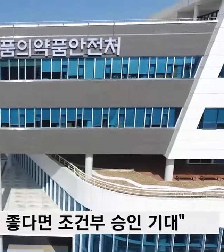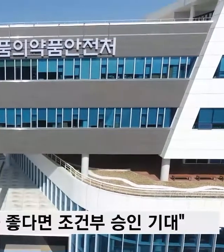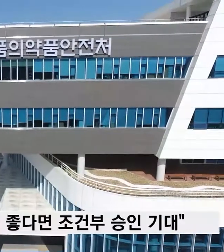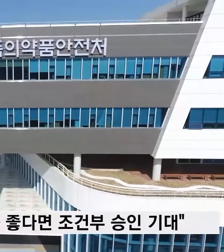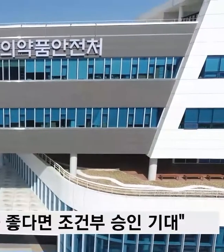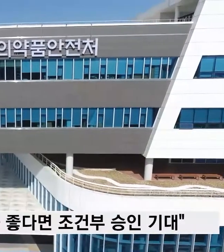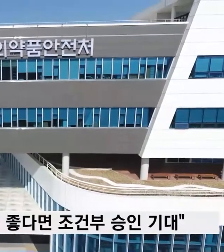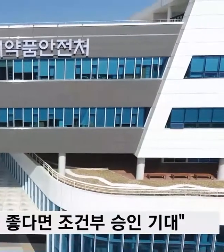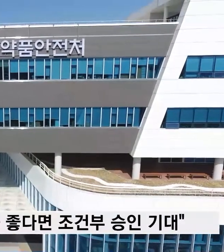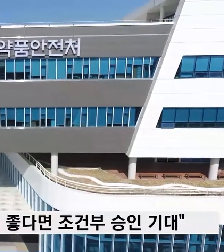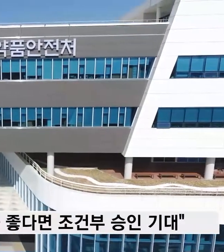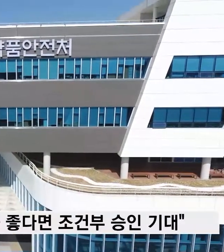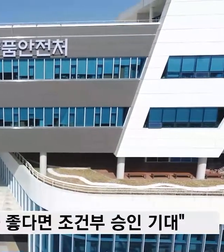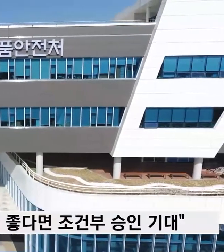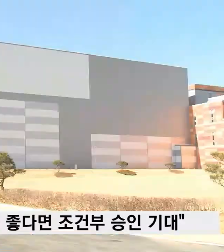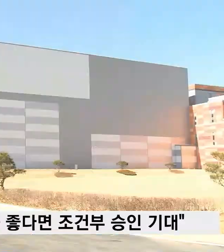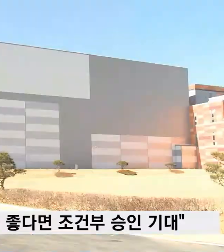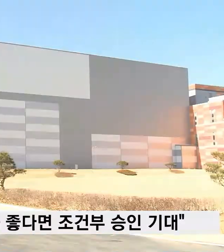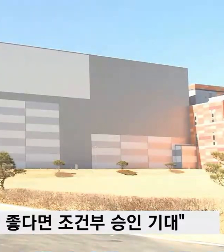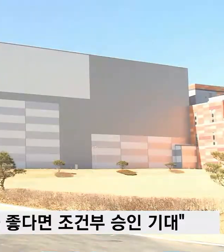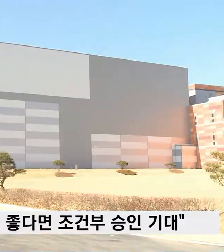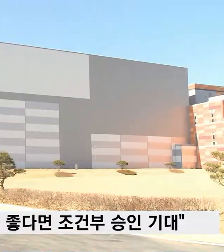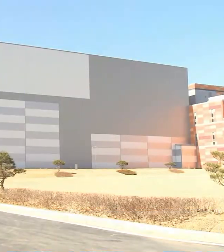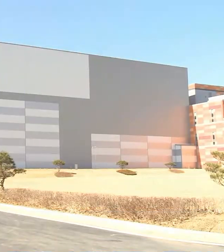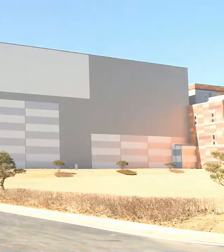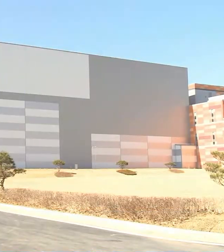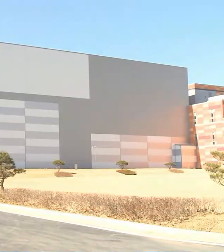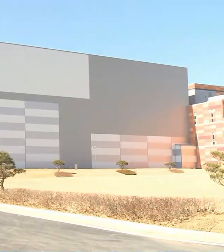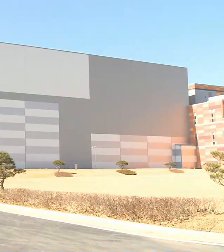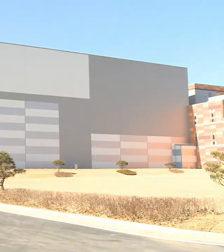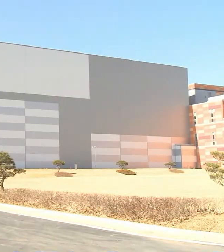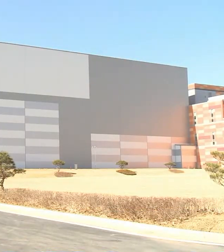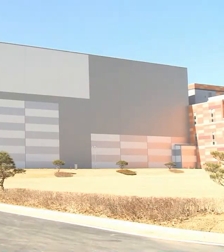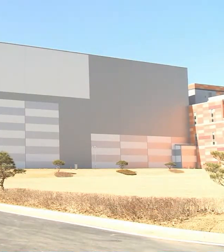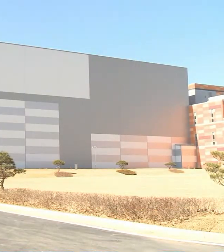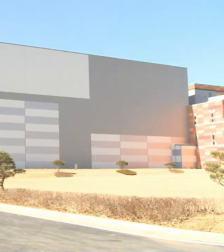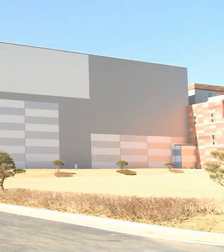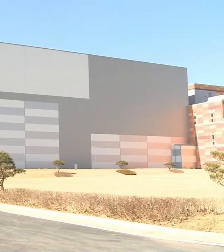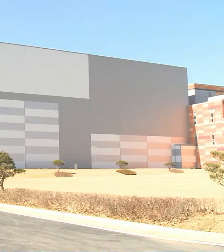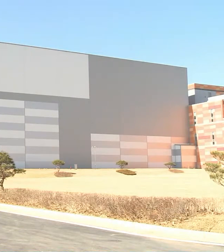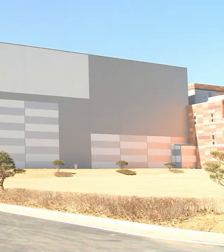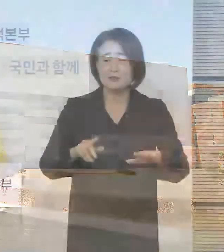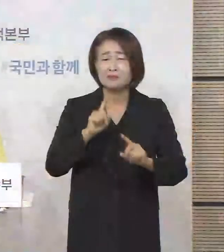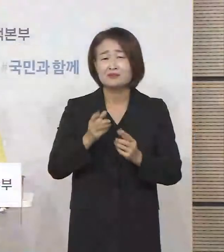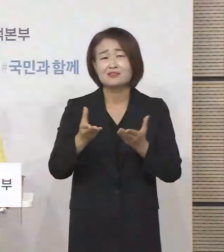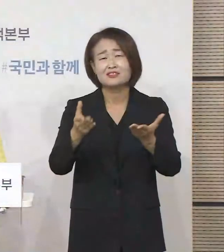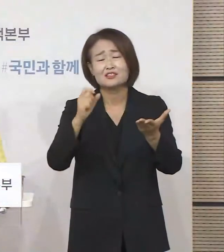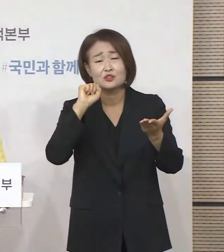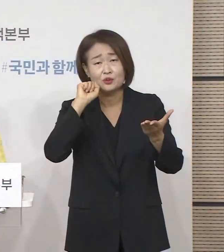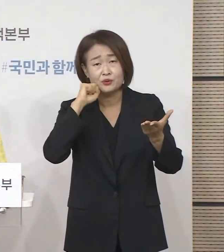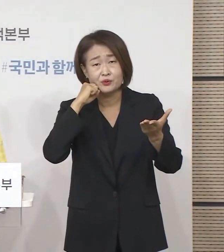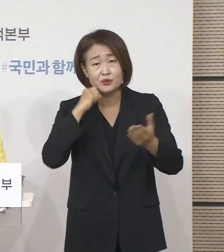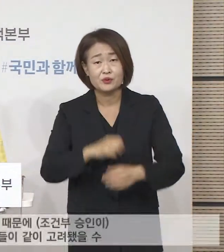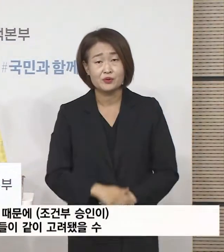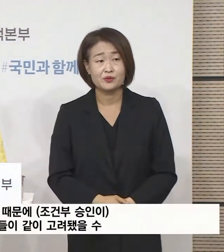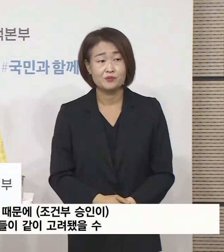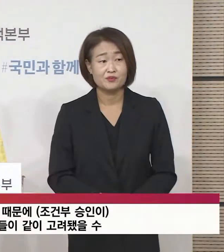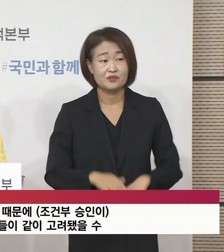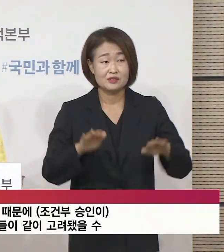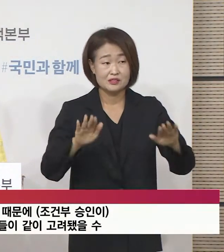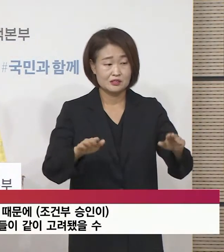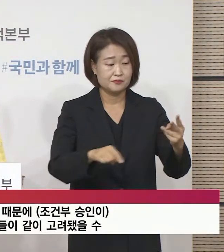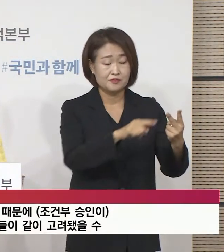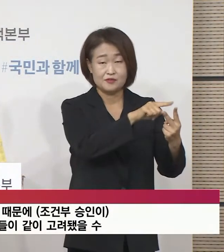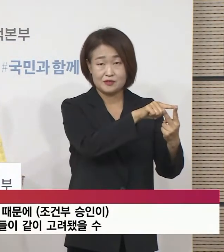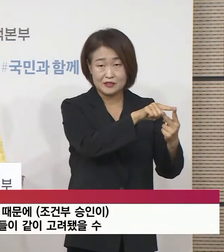이후 조건부 승인을 받겠다고 밝혔는데요. 방역 당국의 이야기도 들어보시죠. 2상, 3상, 임상 시험을